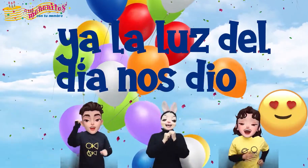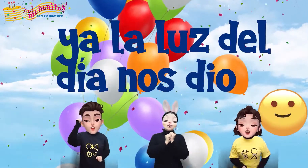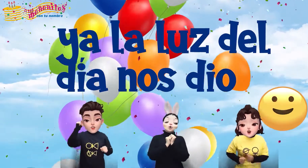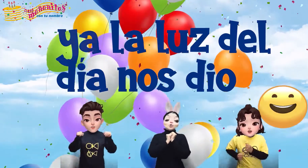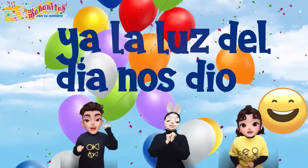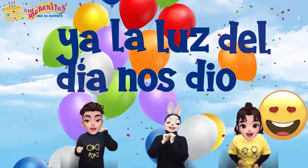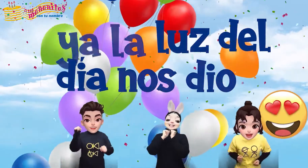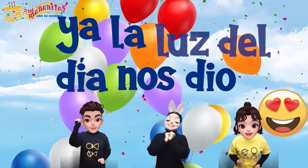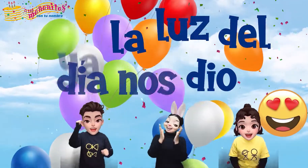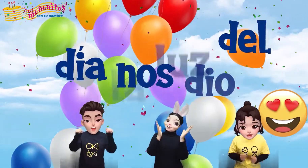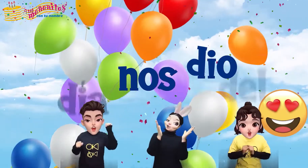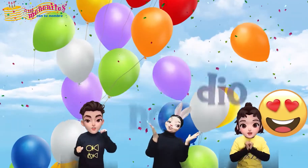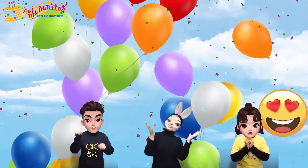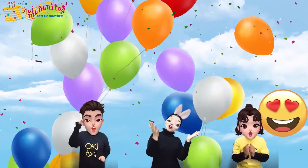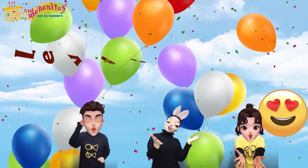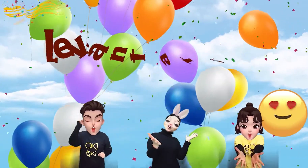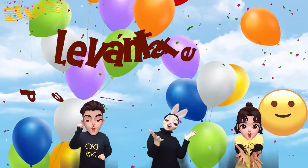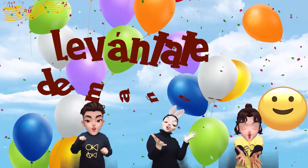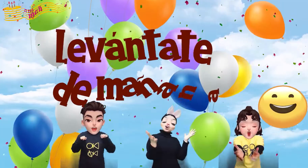el hombre